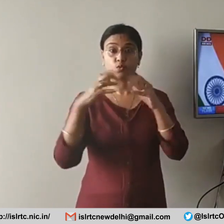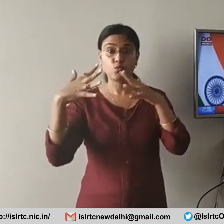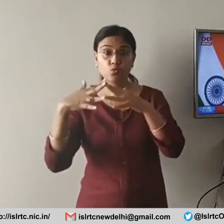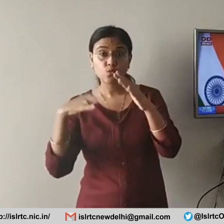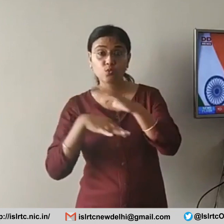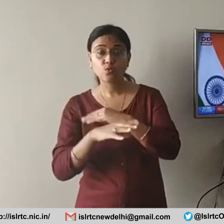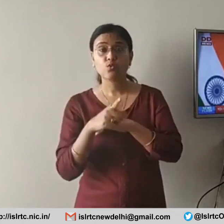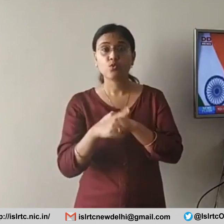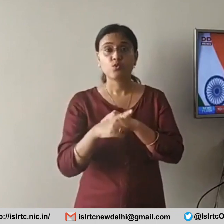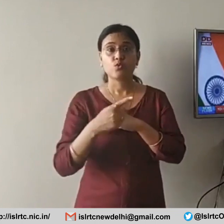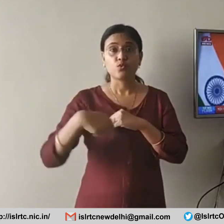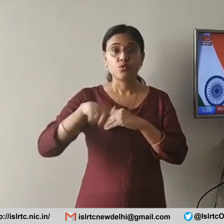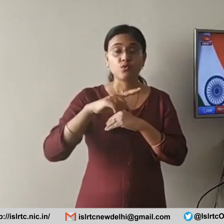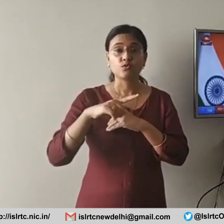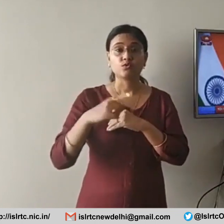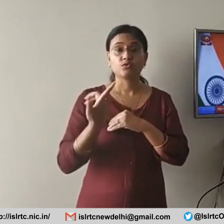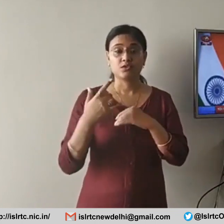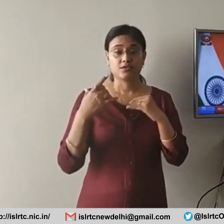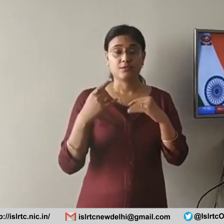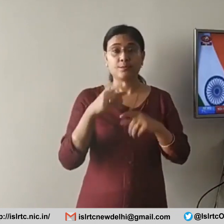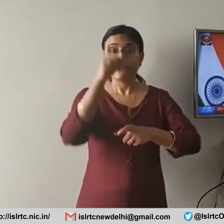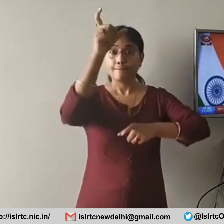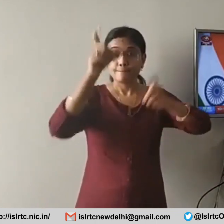जिस वी द पीपल ऑफ इंडिया,